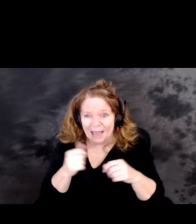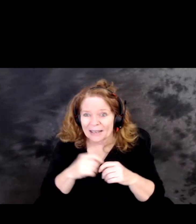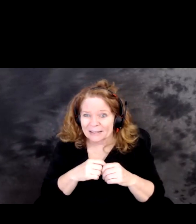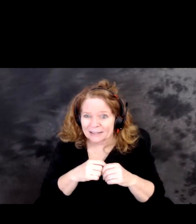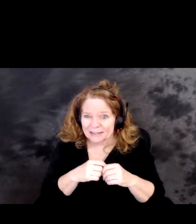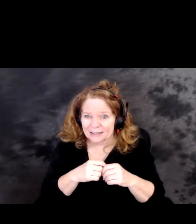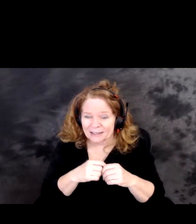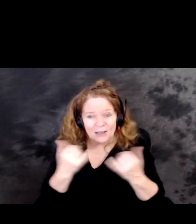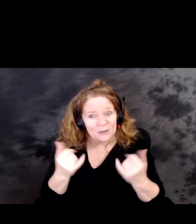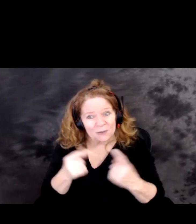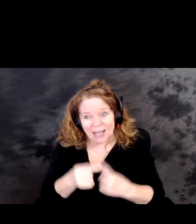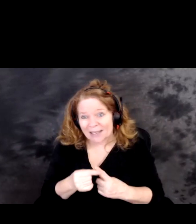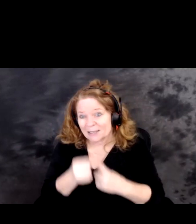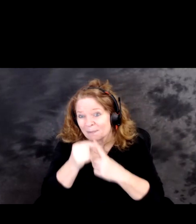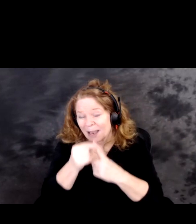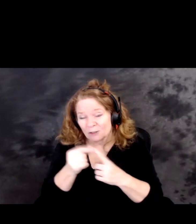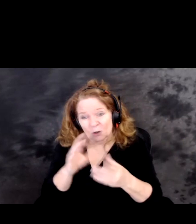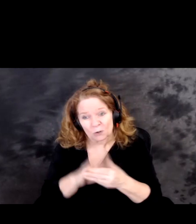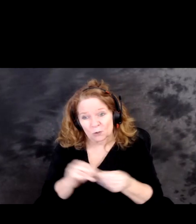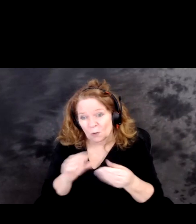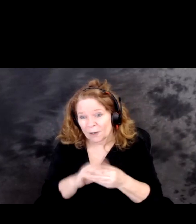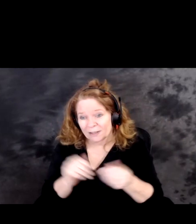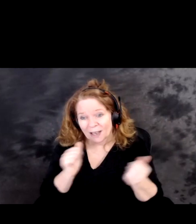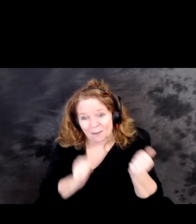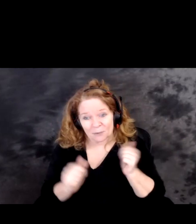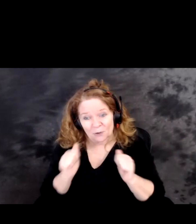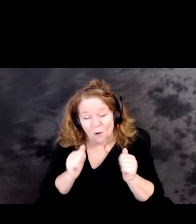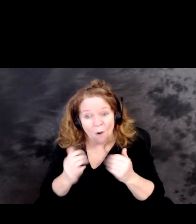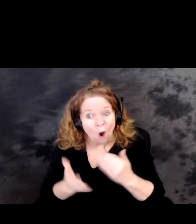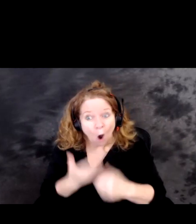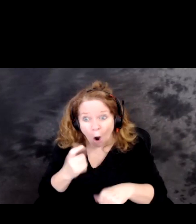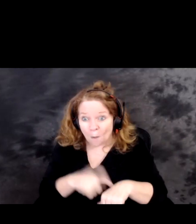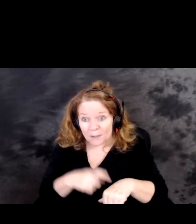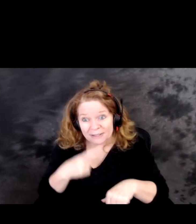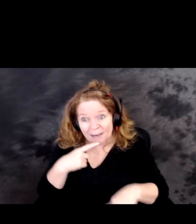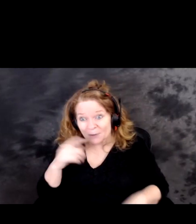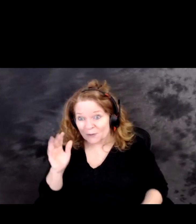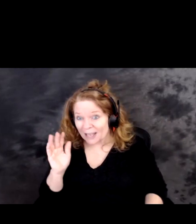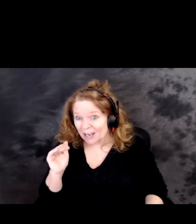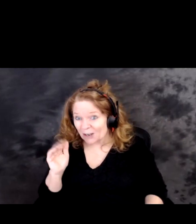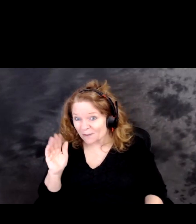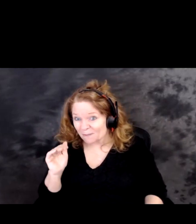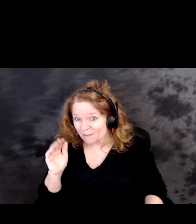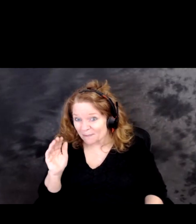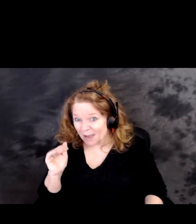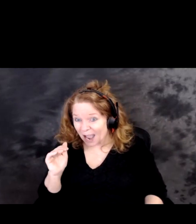volado ahora que nos divertimos con nuestra hora del espectáculo del cuento.